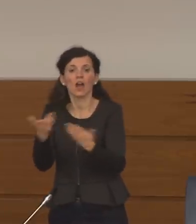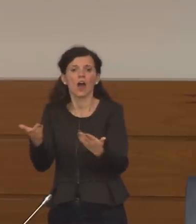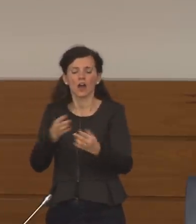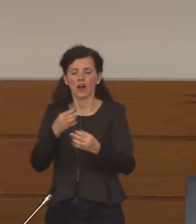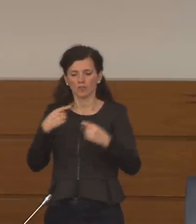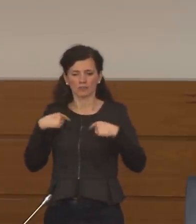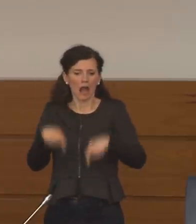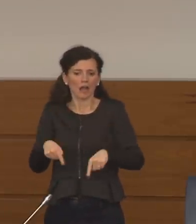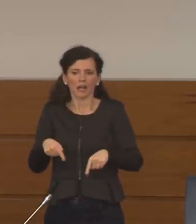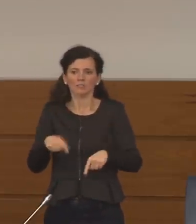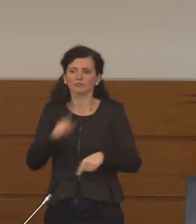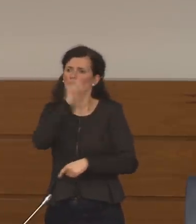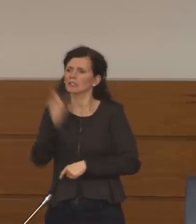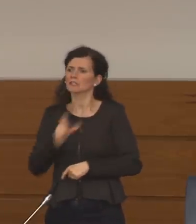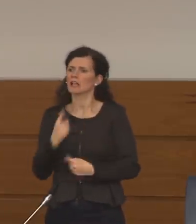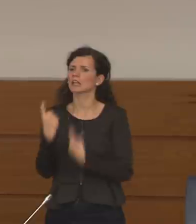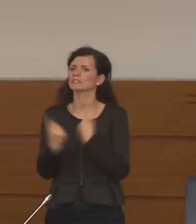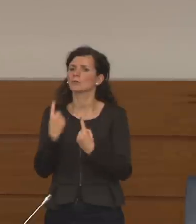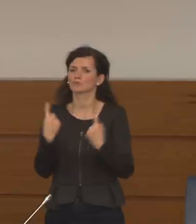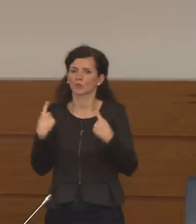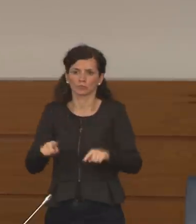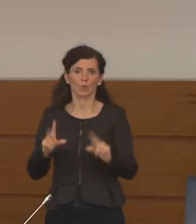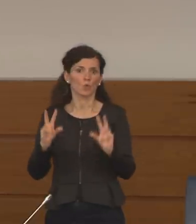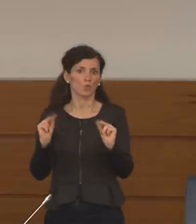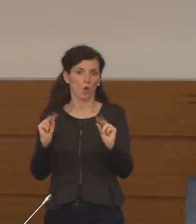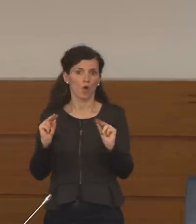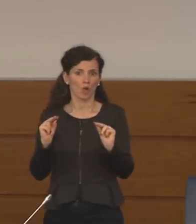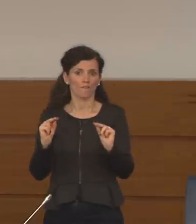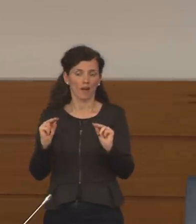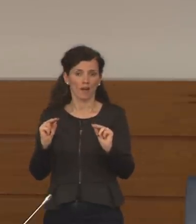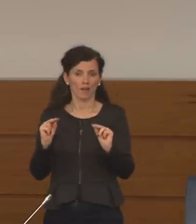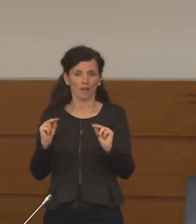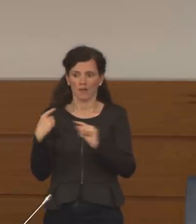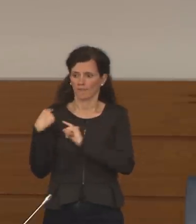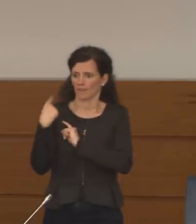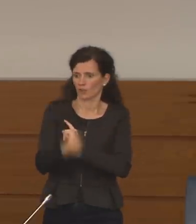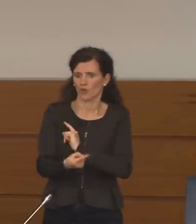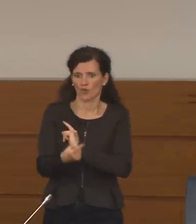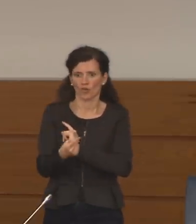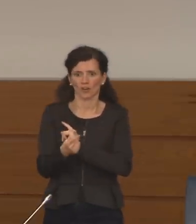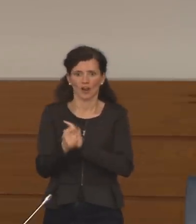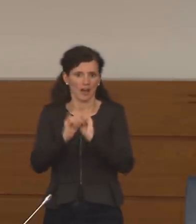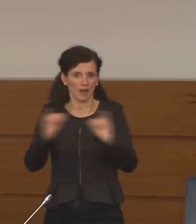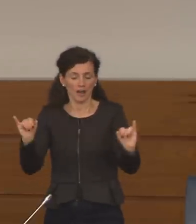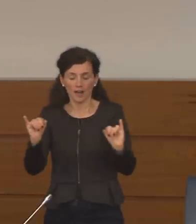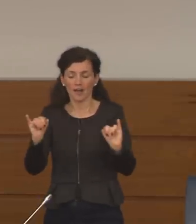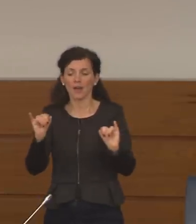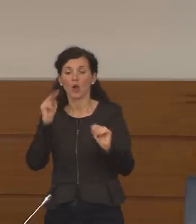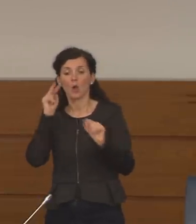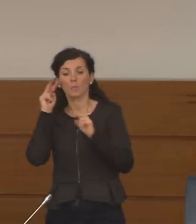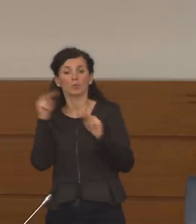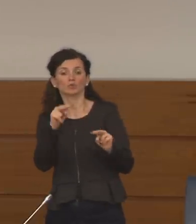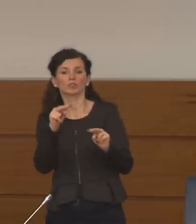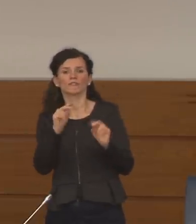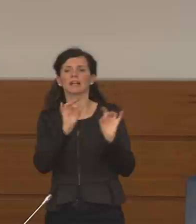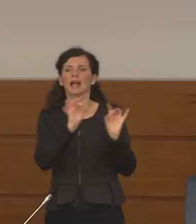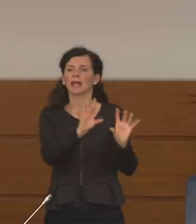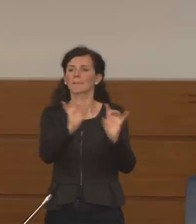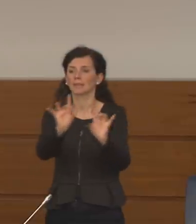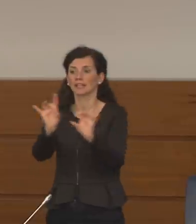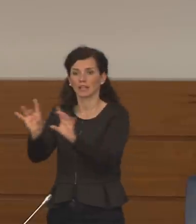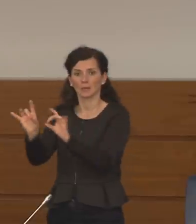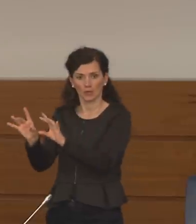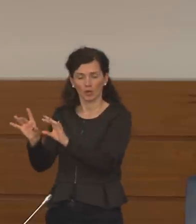nuova e dal punto di vista epidemiologico certamente dobbiamo